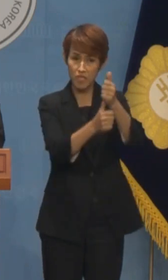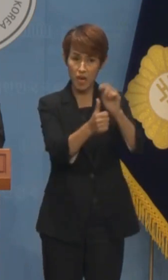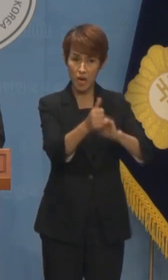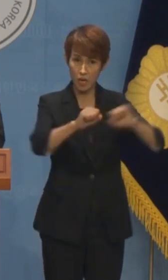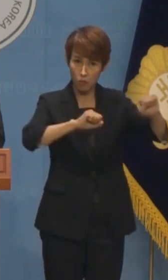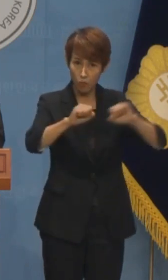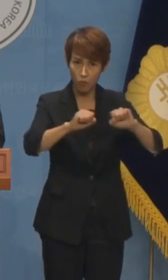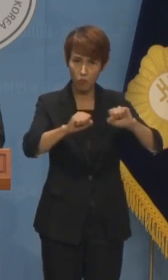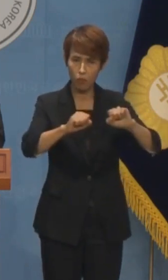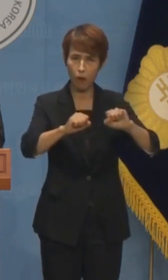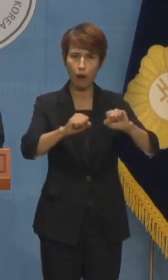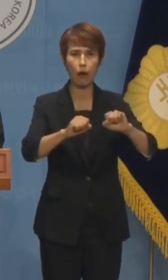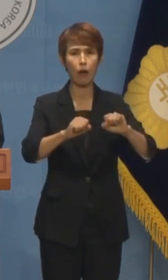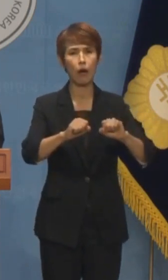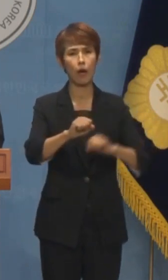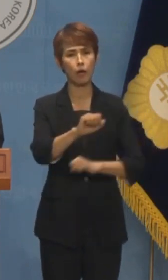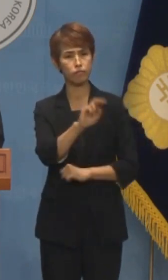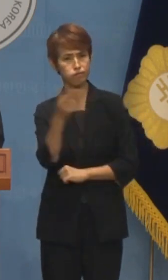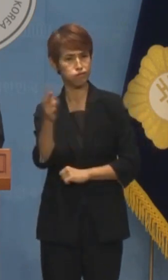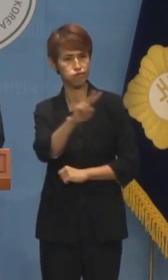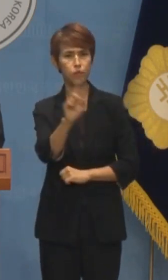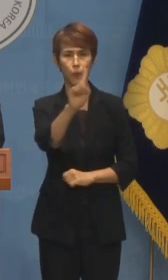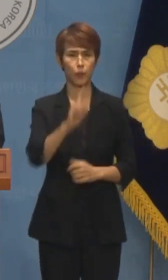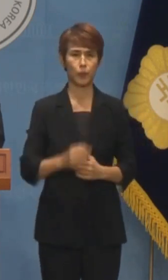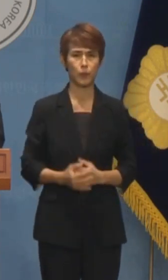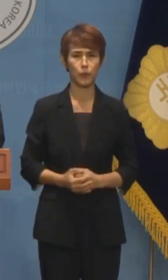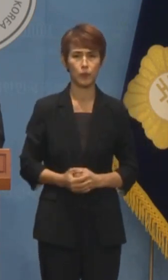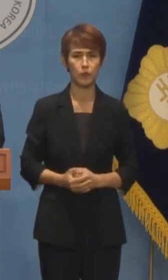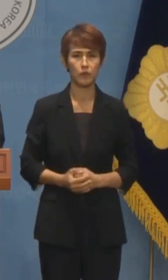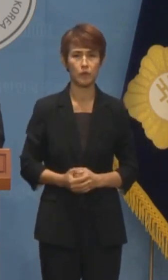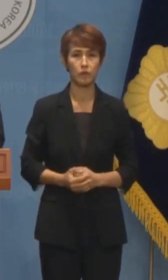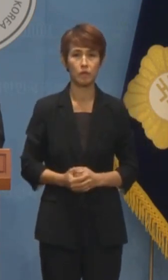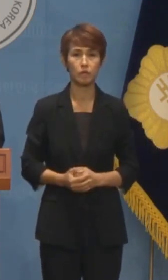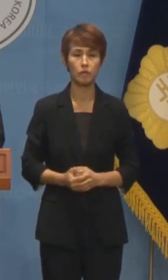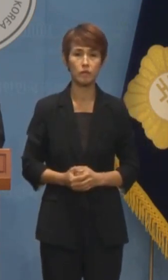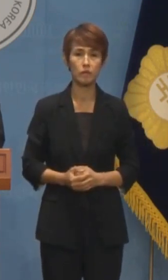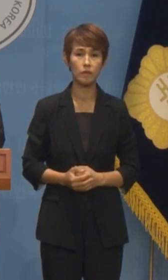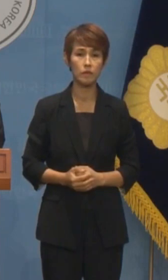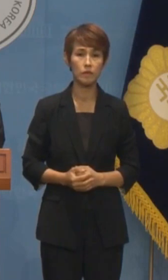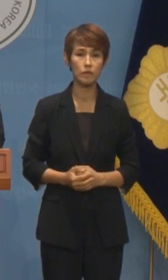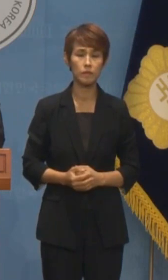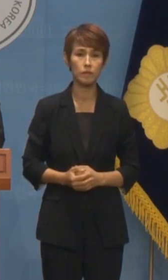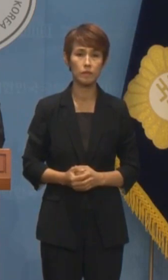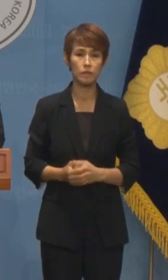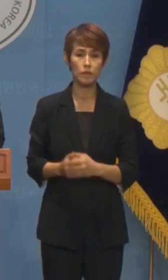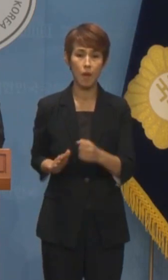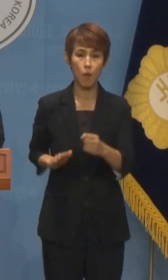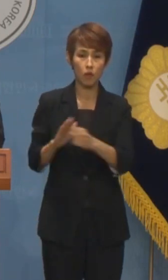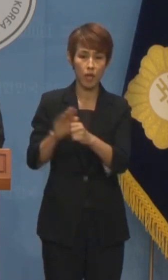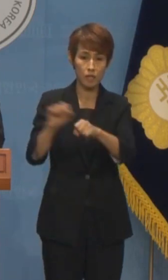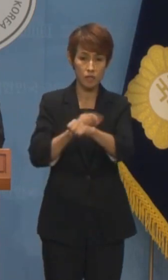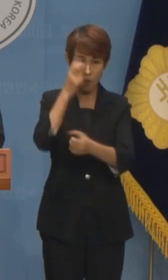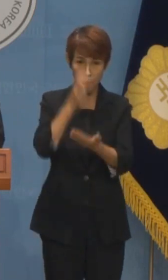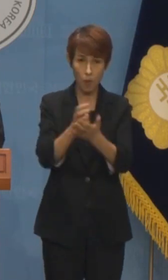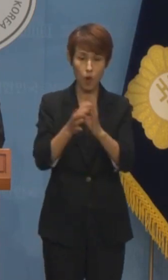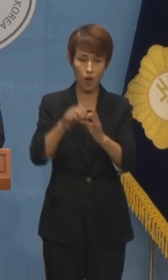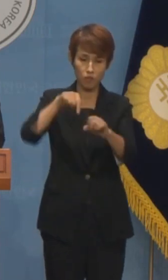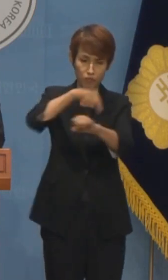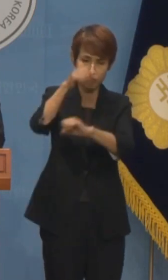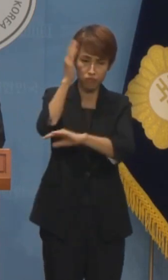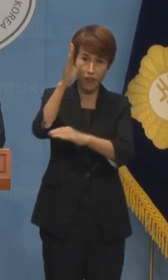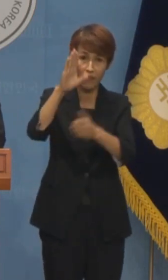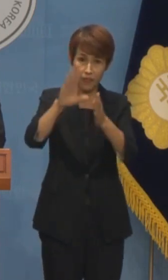행보는 일관성도 없습니다. 주 부의장은 지난 해병대원 특검법 필리버스터